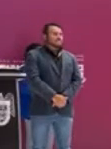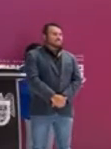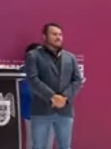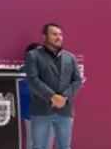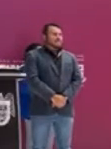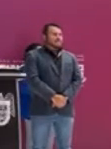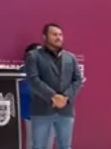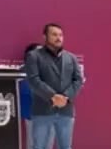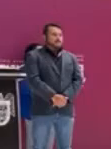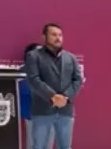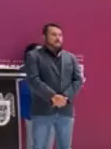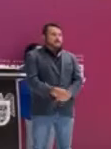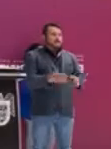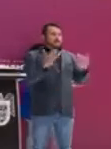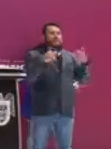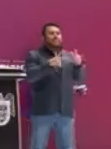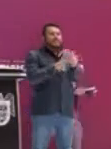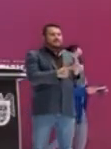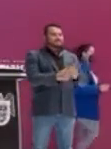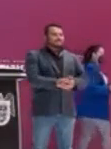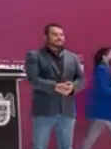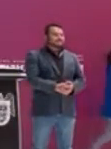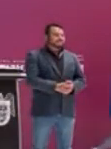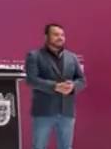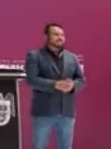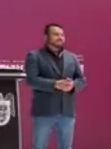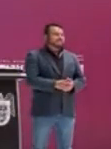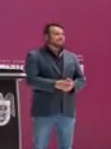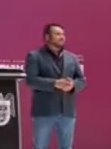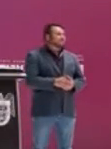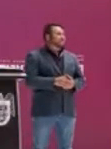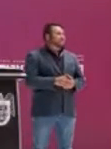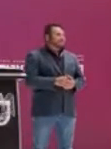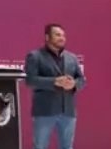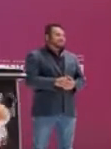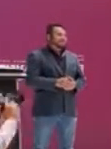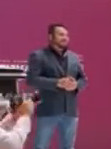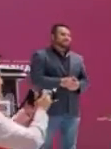Continuamos con Alejandra Nieto Martínez.